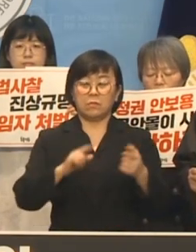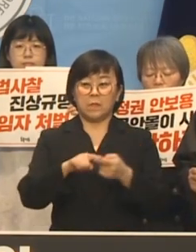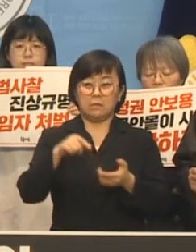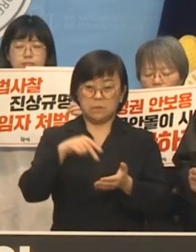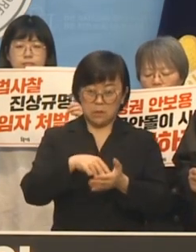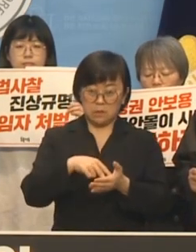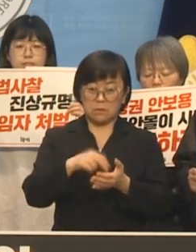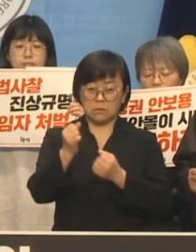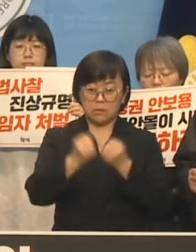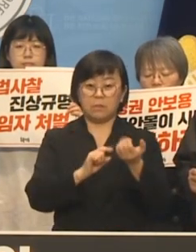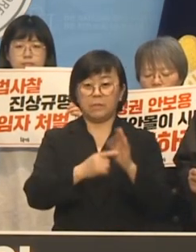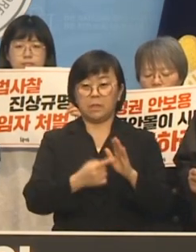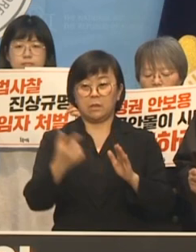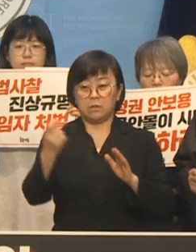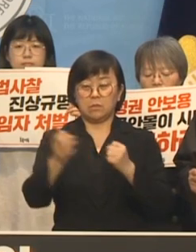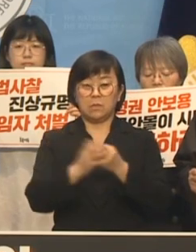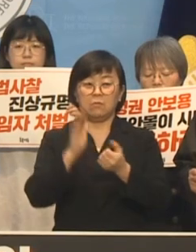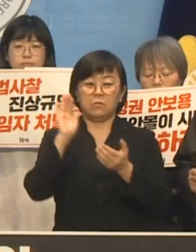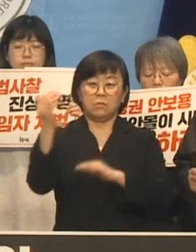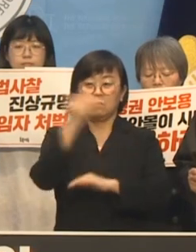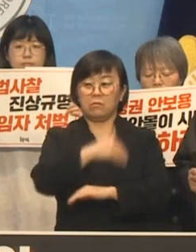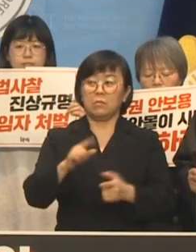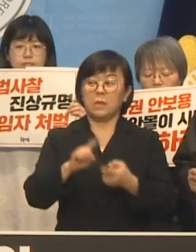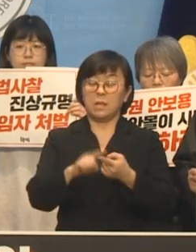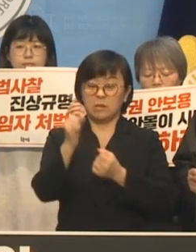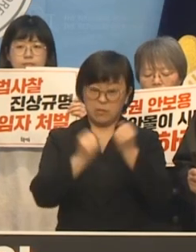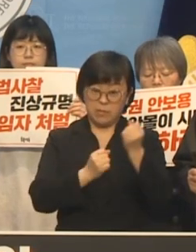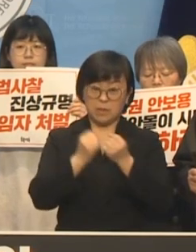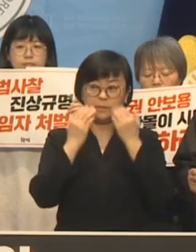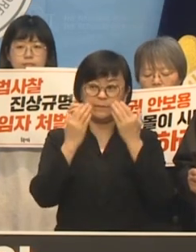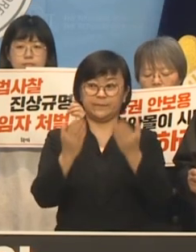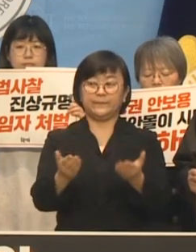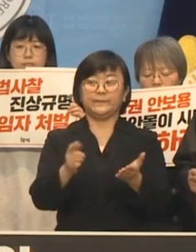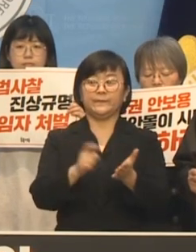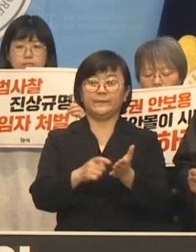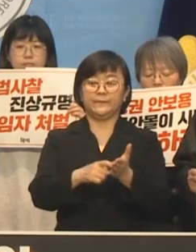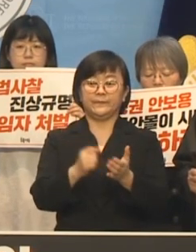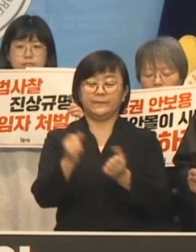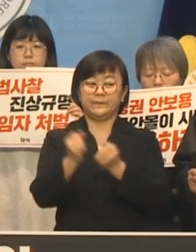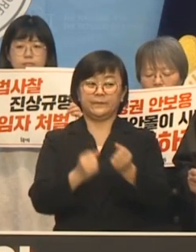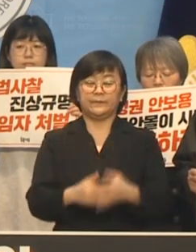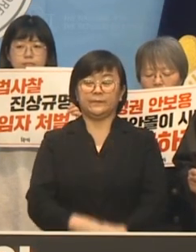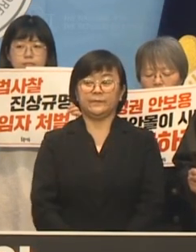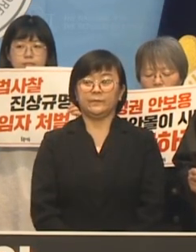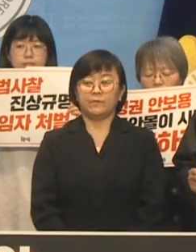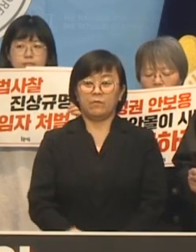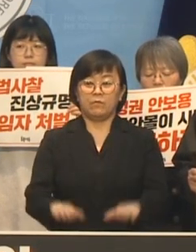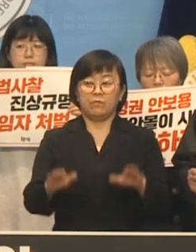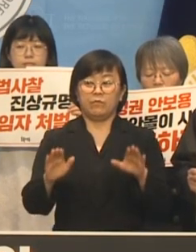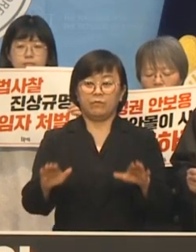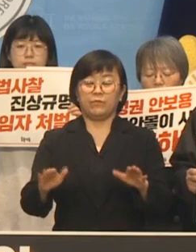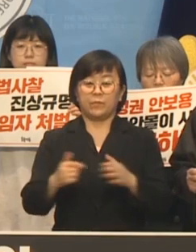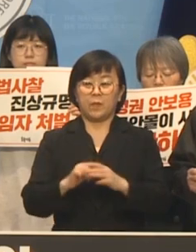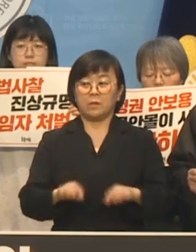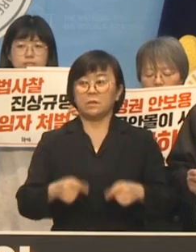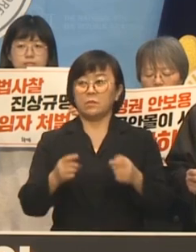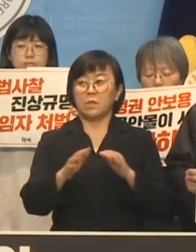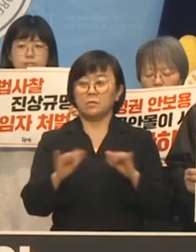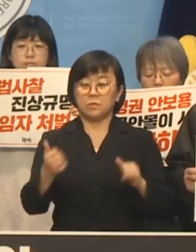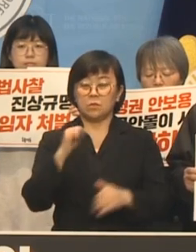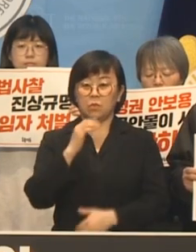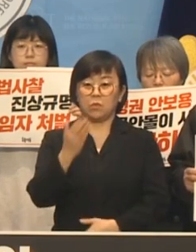입장을 밝히고 향후 계획에 대해서 좀 말씀드리는 그런 긴급 기자회견을 갖게 됐습니다. 오늘 참여하신 분들 다